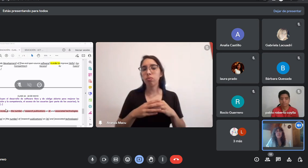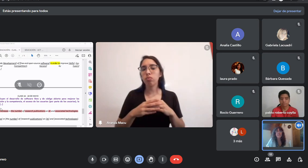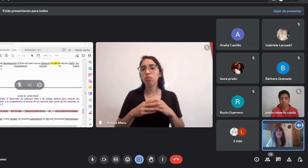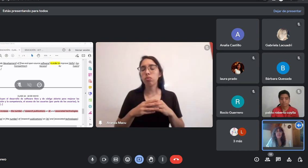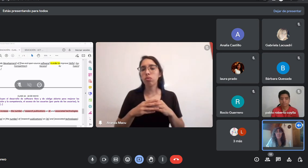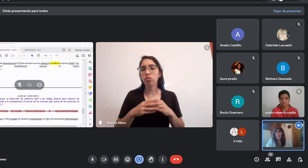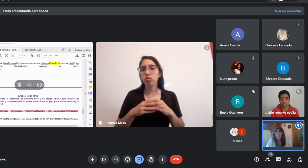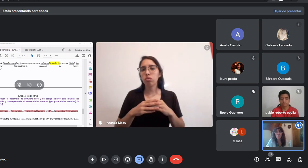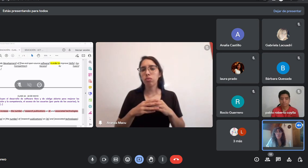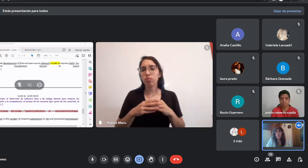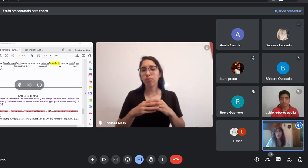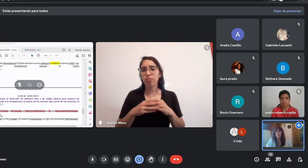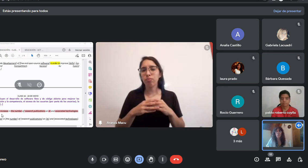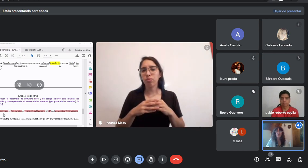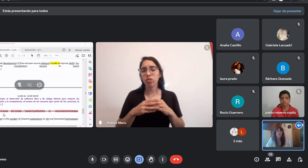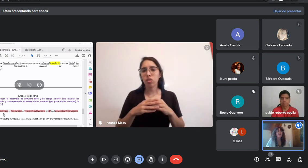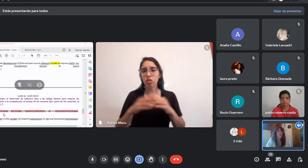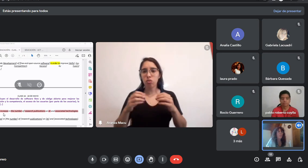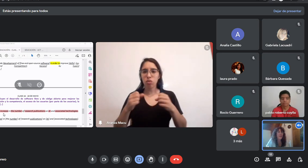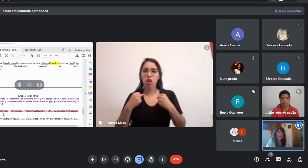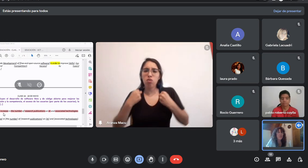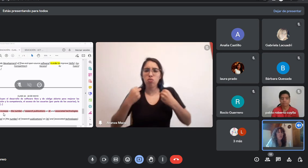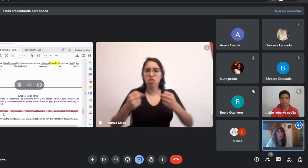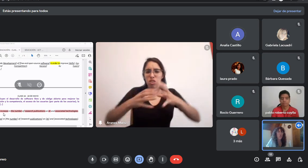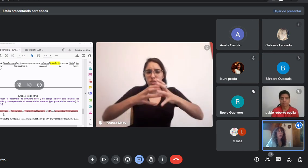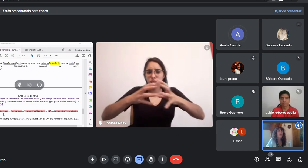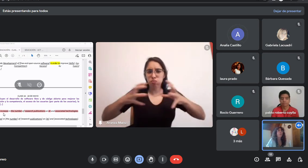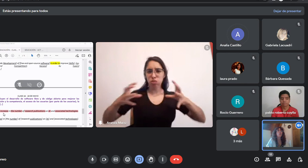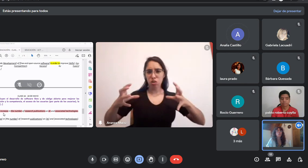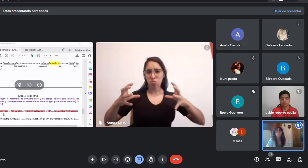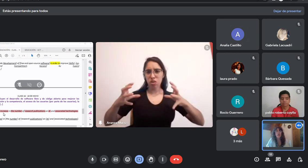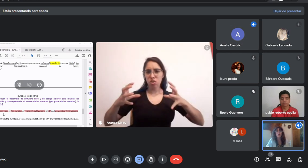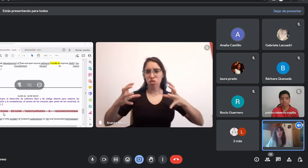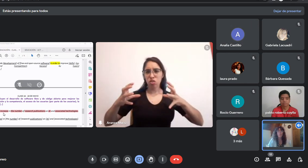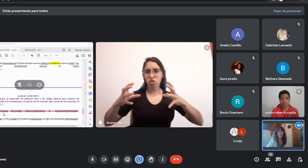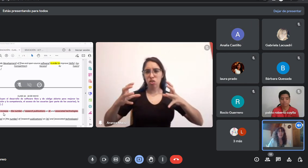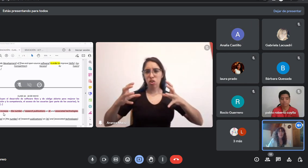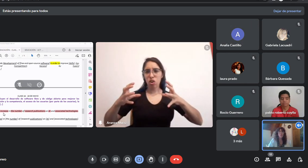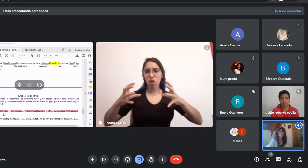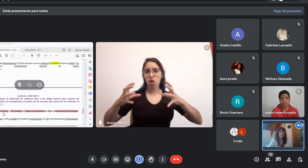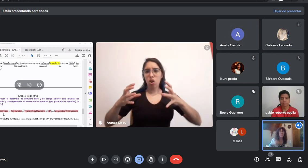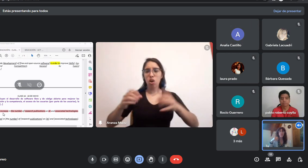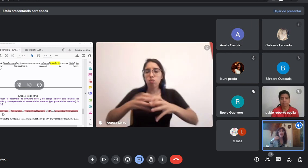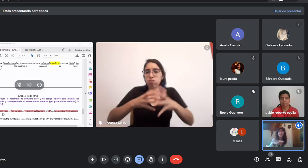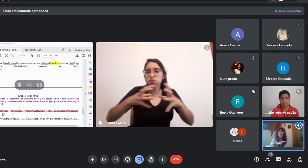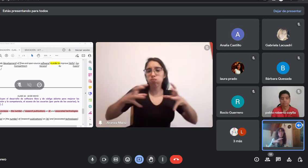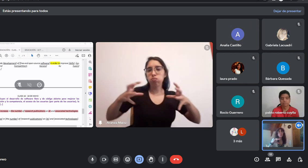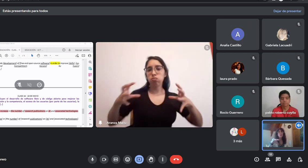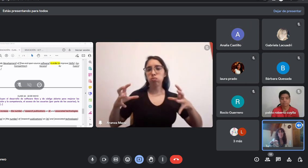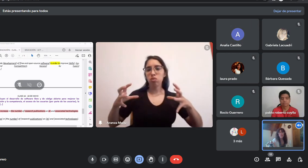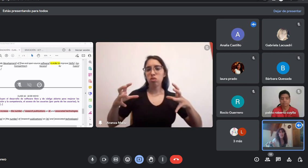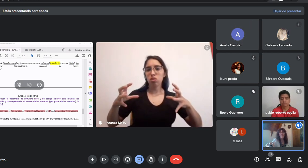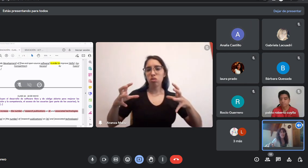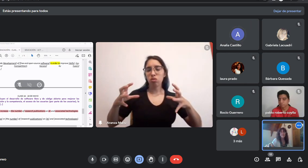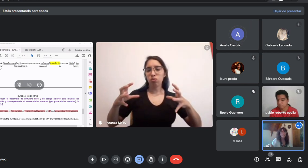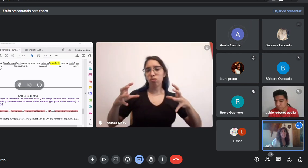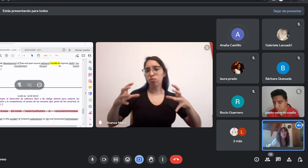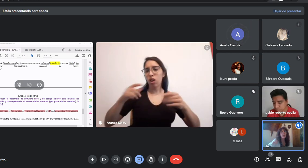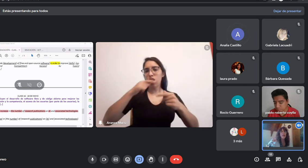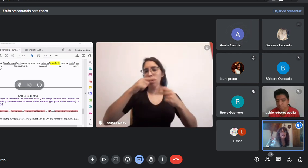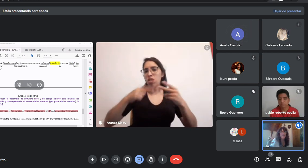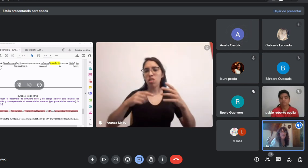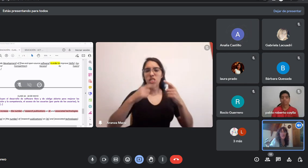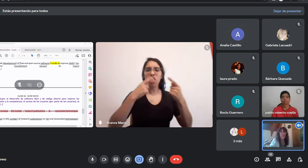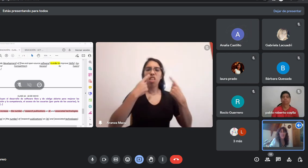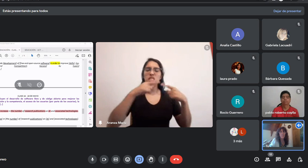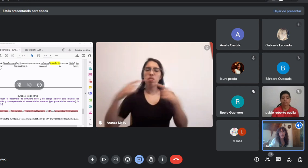fuerte incremento, un fuerte aumento, un pronunciado aumento. Lo pueden decir de muchas maneras y todas